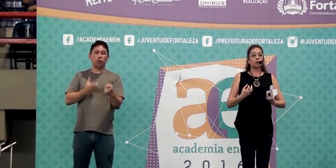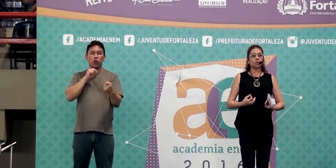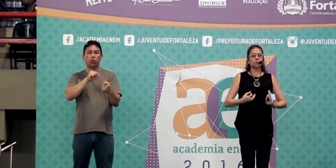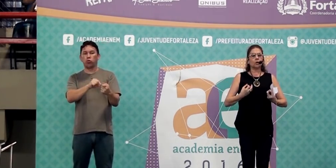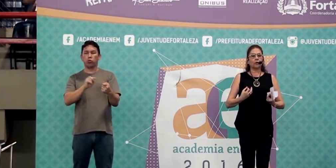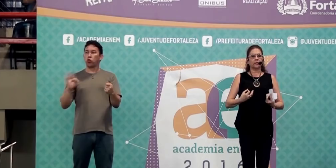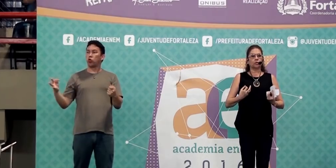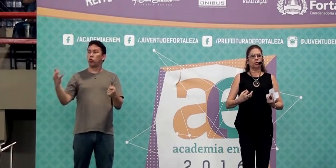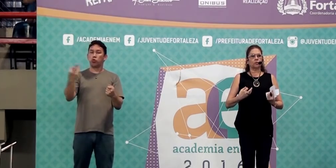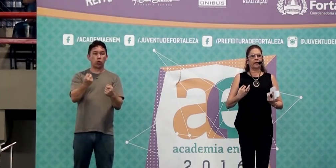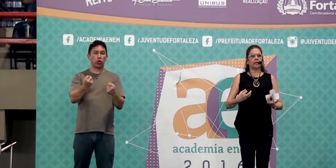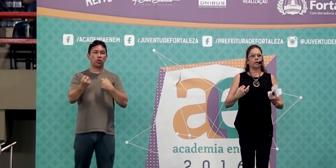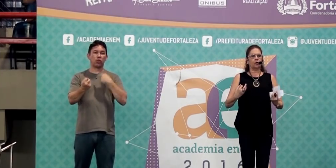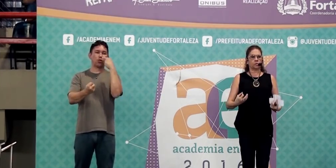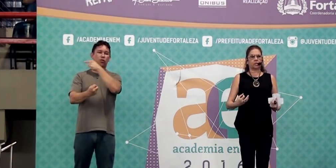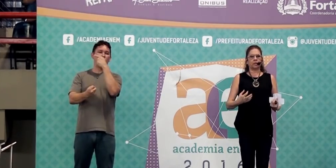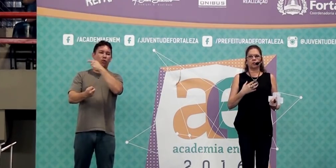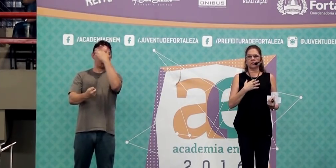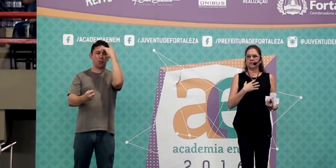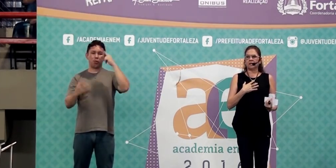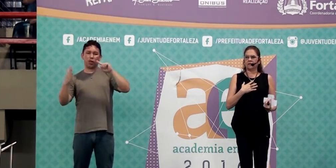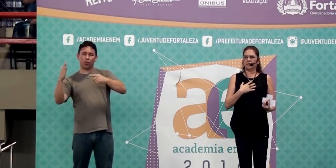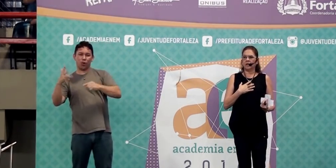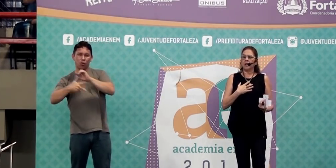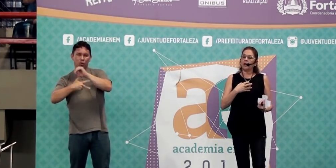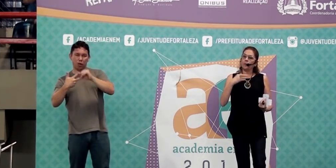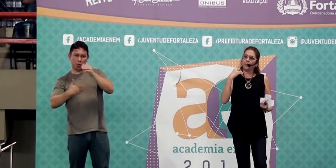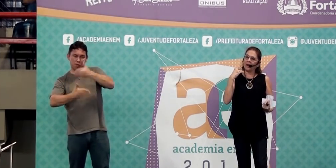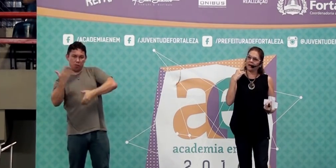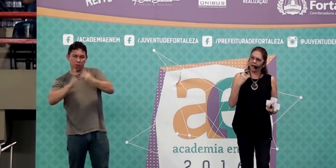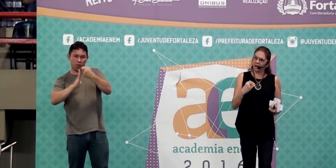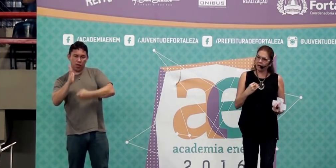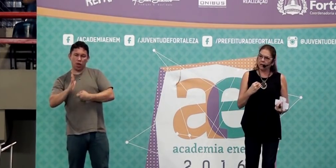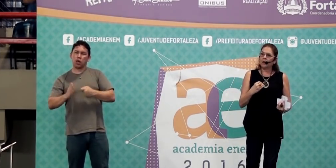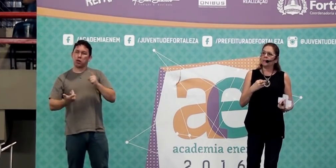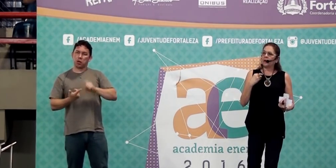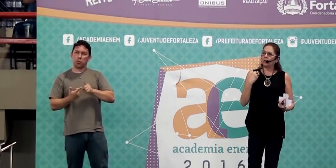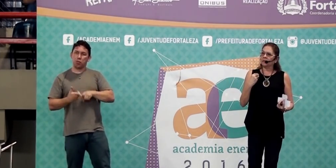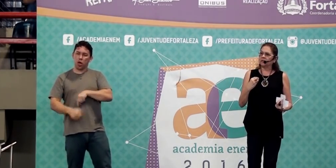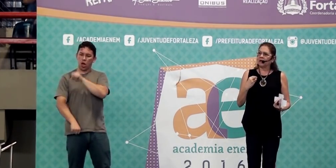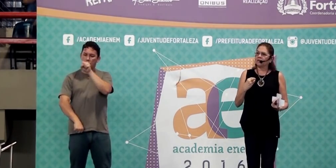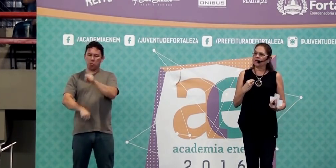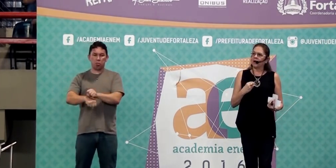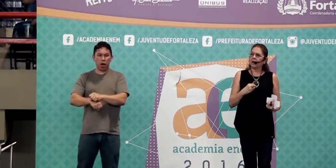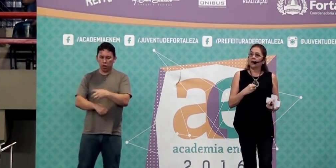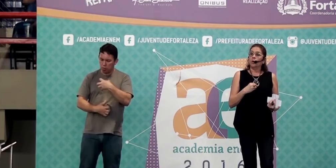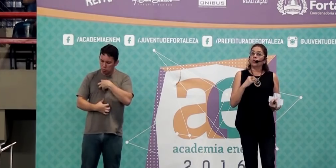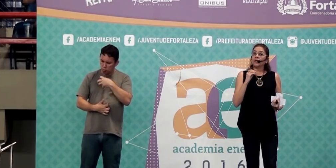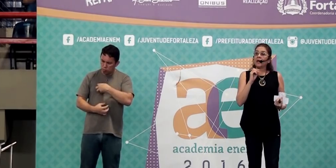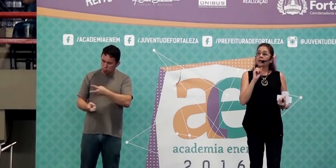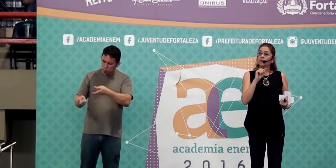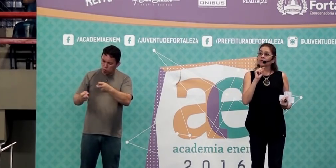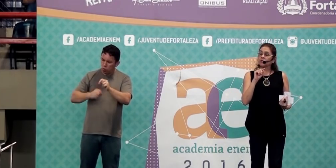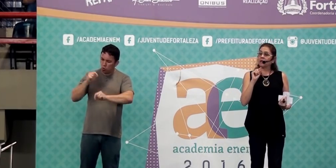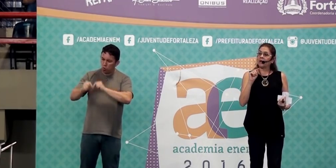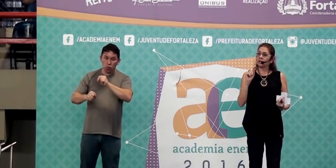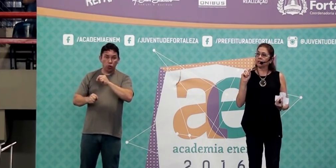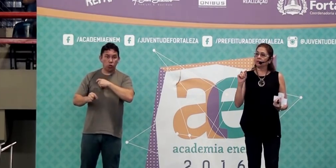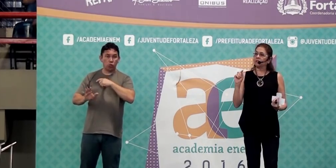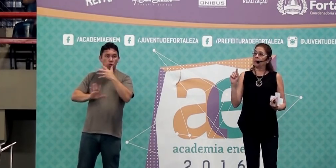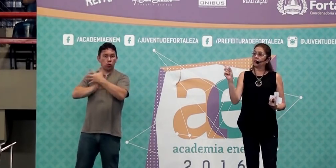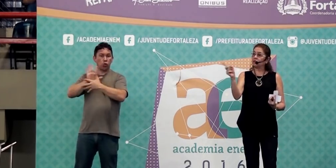que todo corretor do Enem gosta, inclusive eu parei para observar o que é que